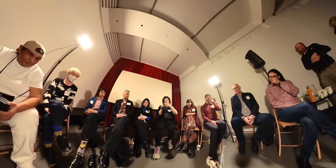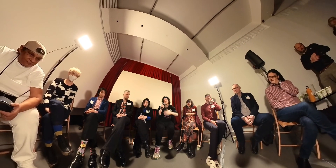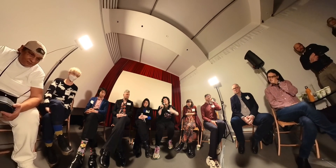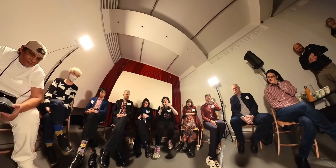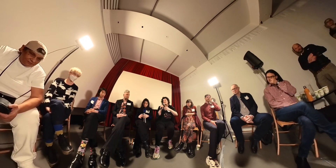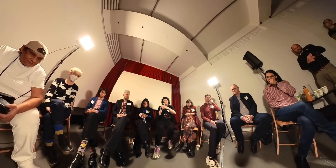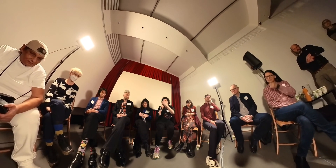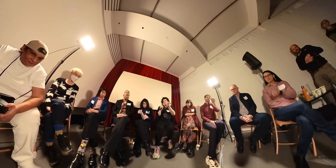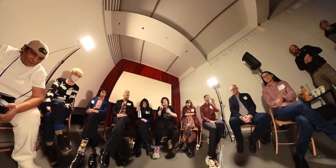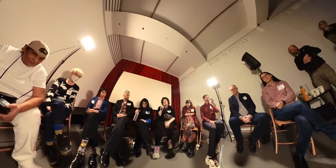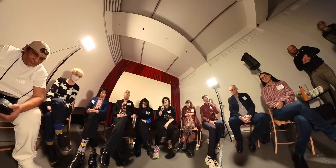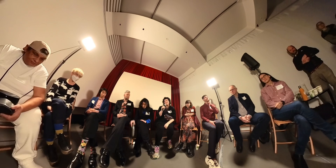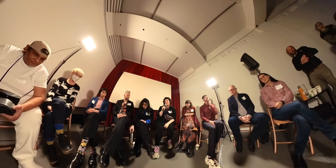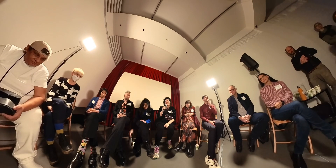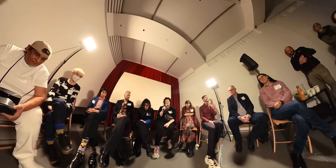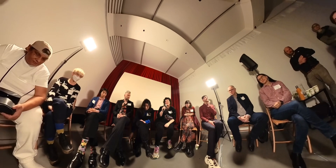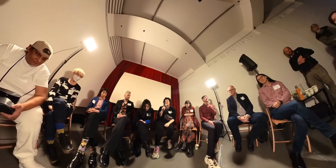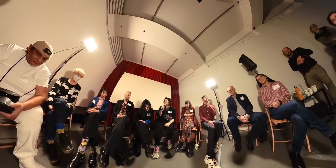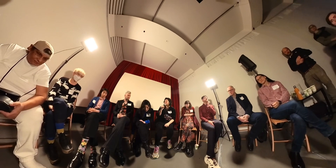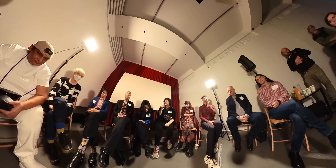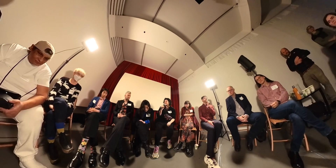vlastne dekolonizovať celú tú